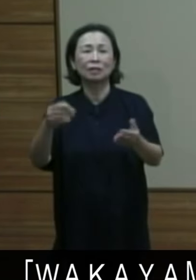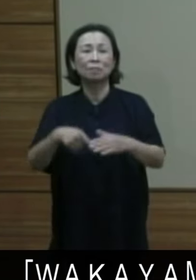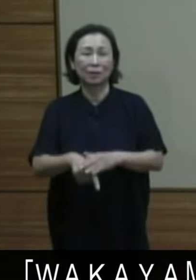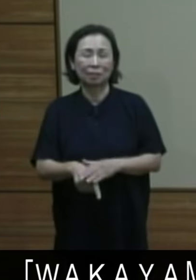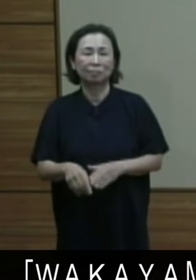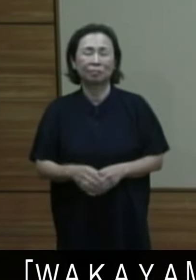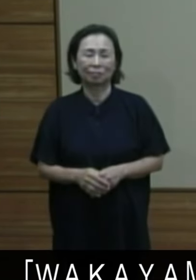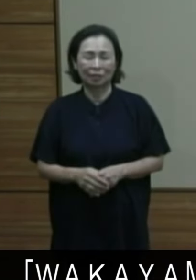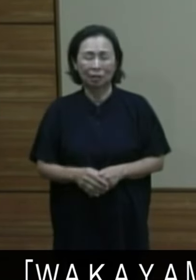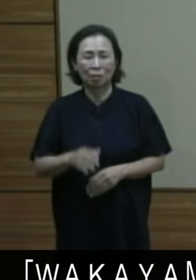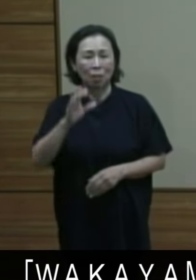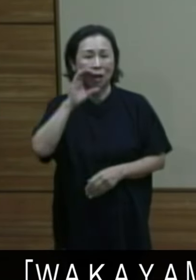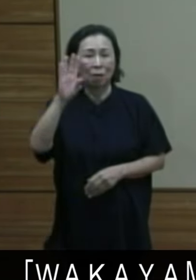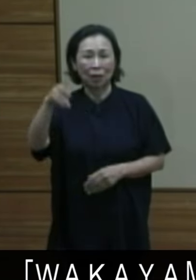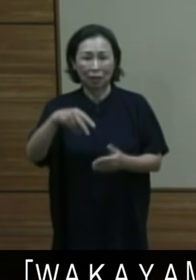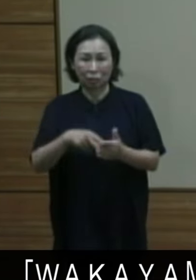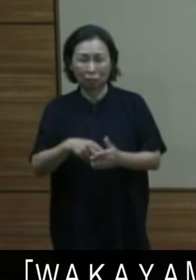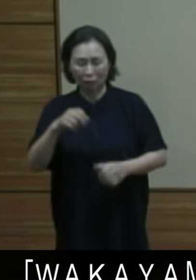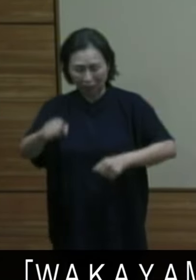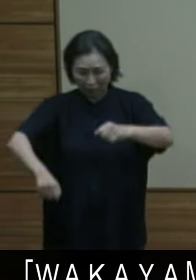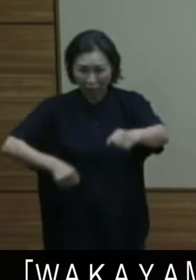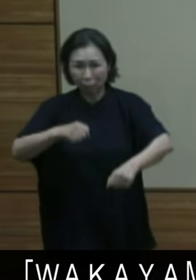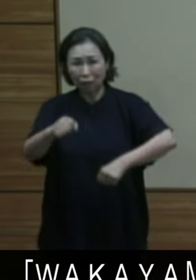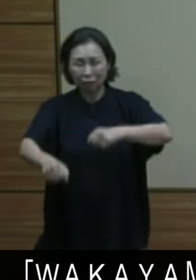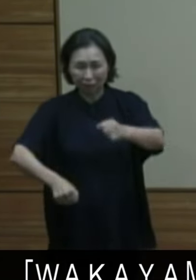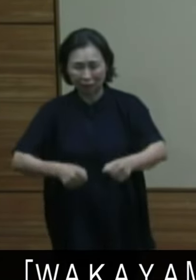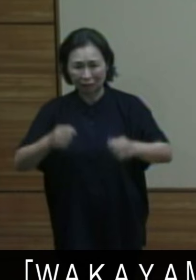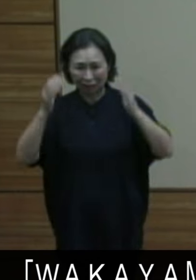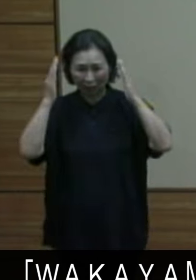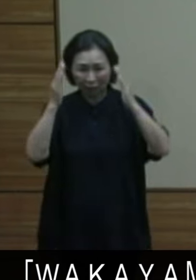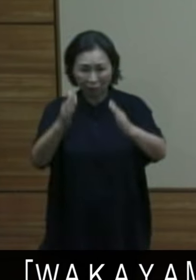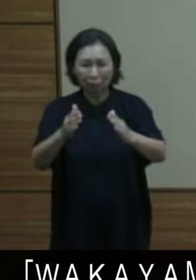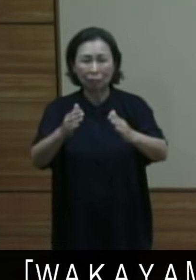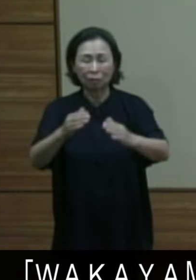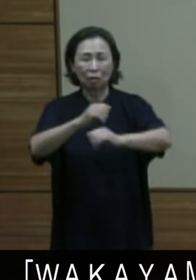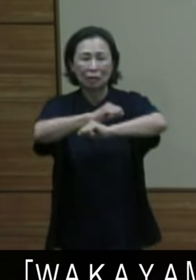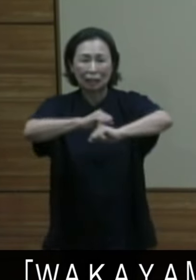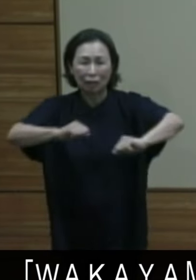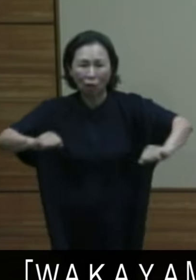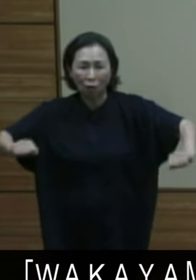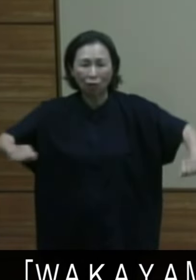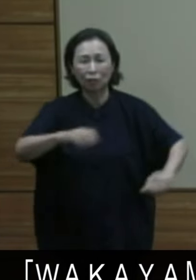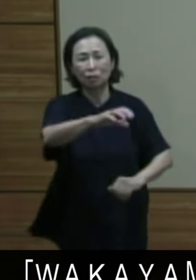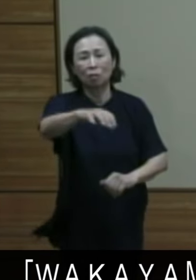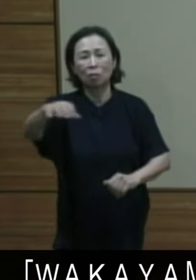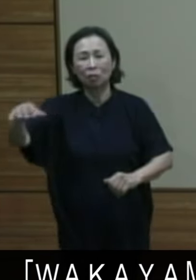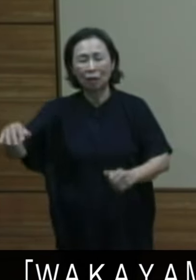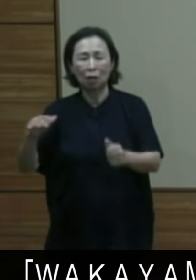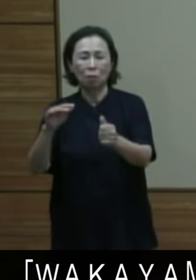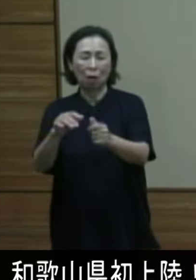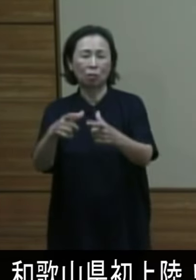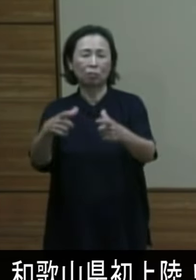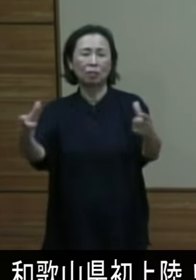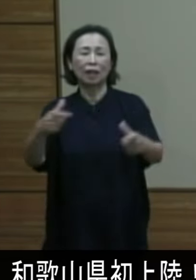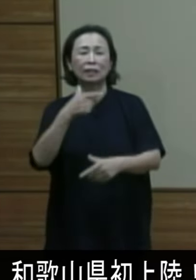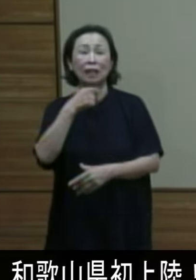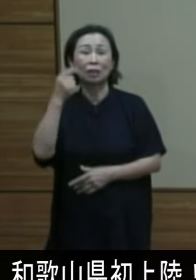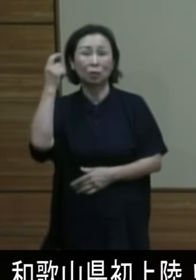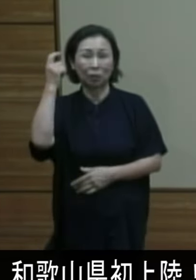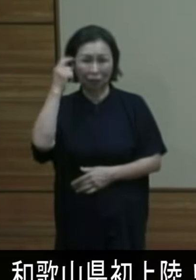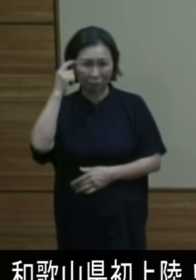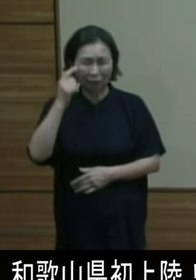和歌山県力を入れてますので、より広域でファンを増やしていきたいと、こういう趣旨で行いたいと思っています。それ